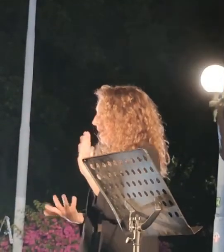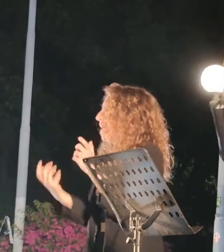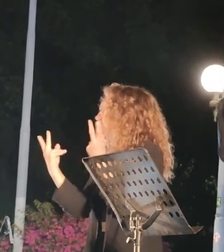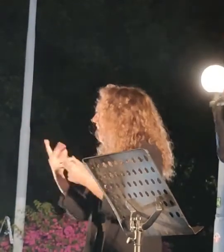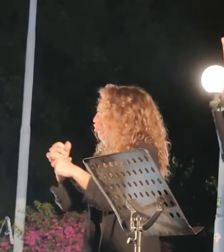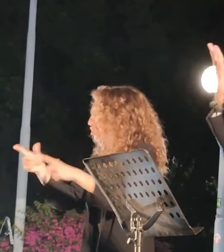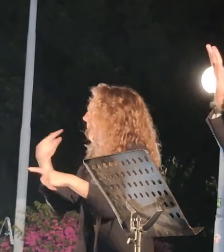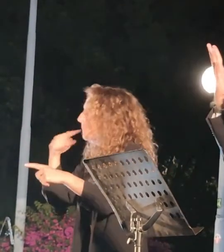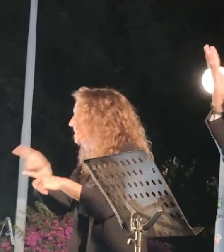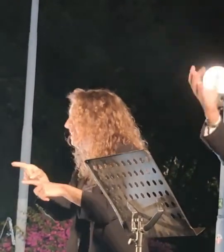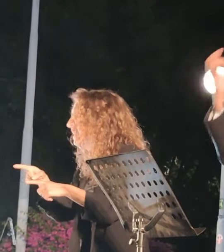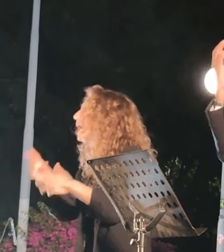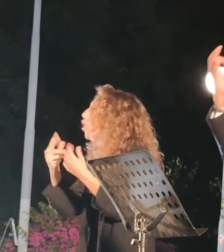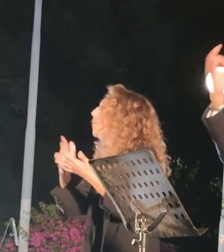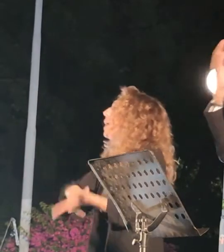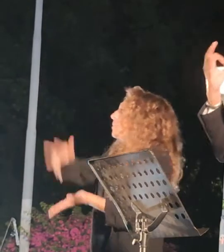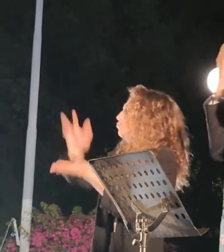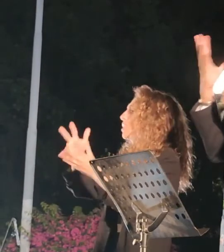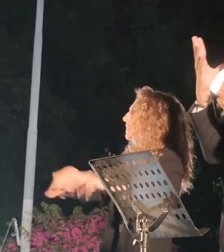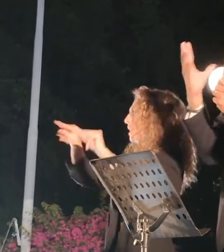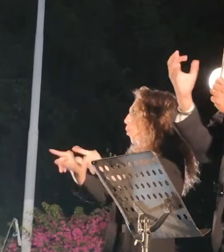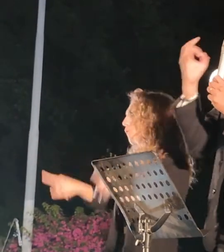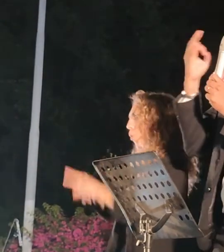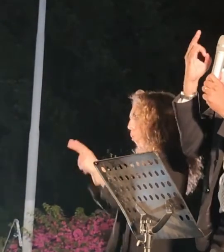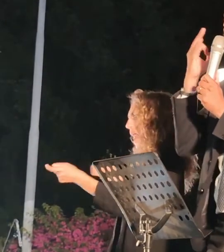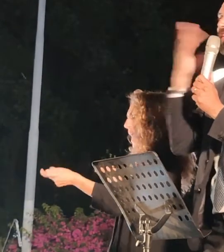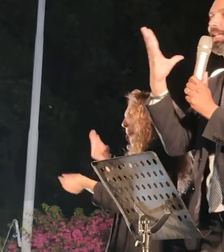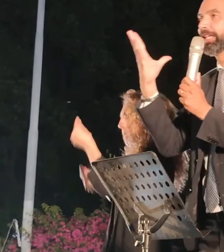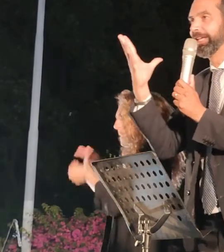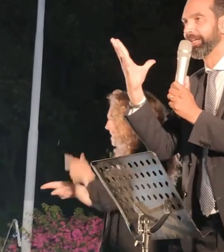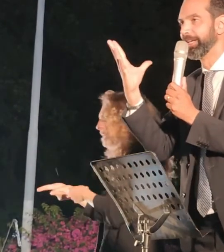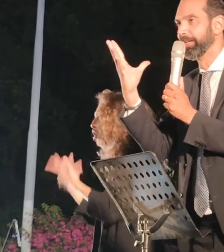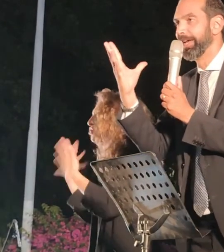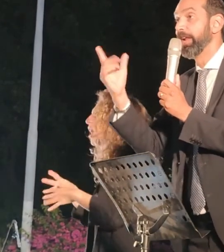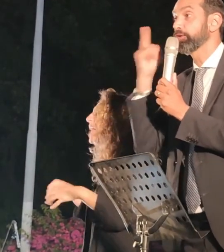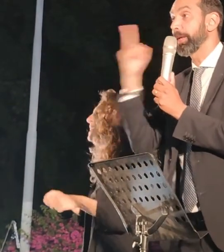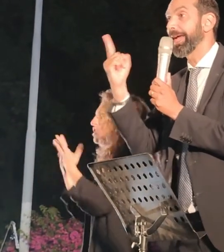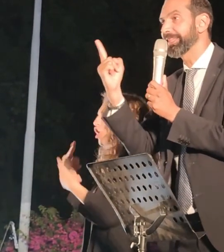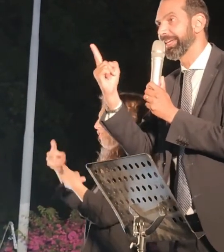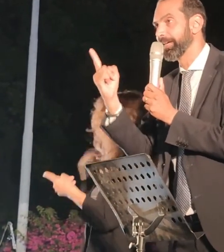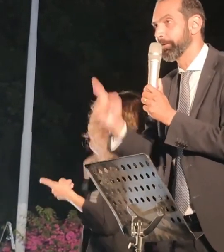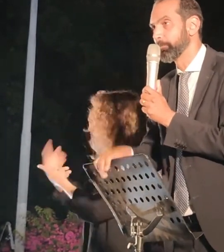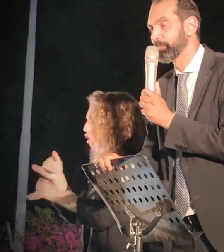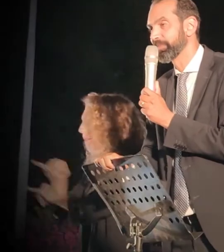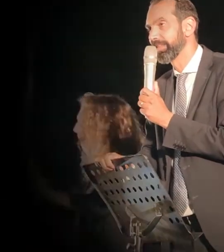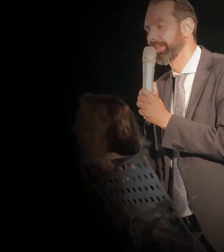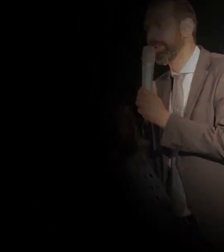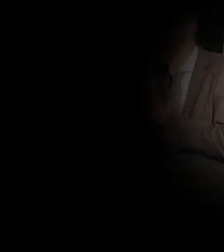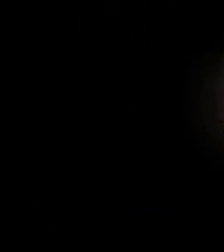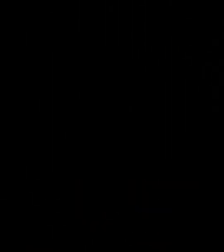da 19 anni. Voi avete fatto un regalo ai vostri figli e lo sapete.